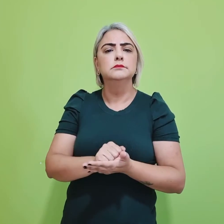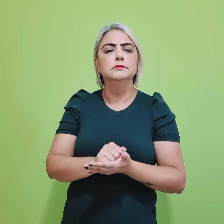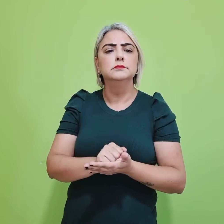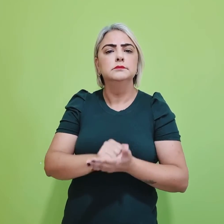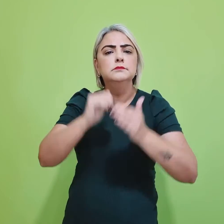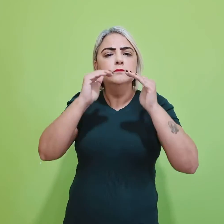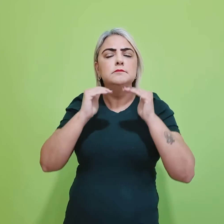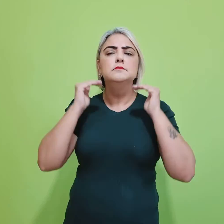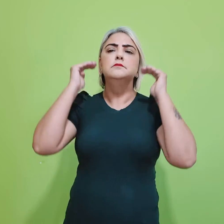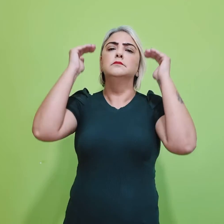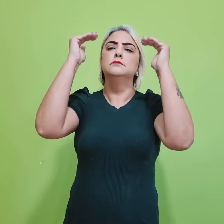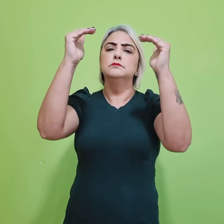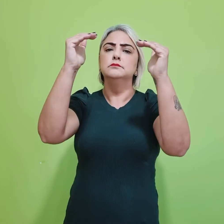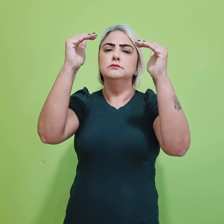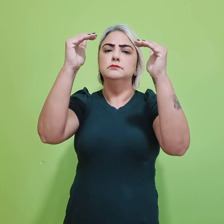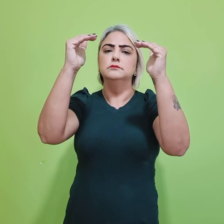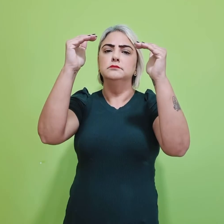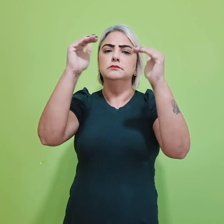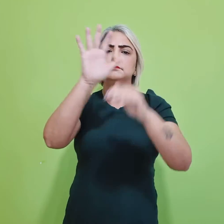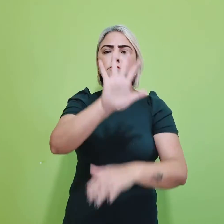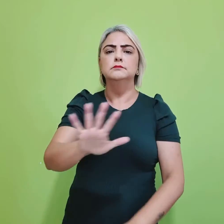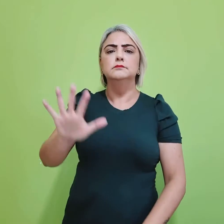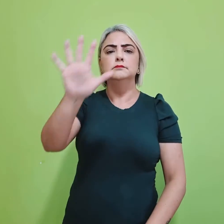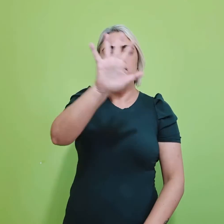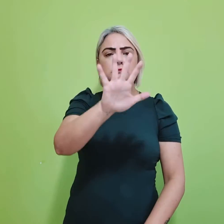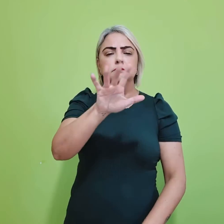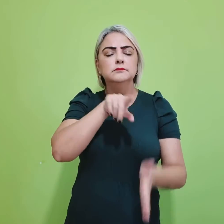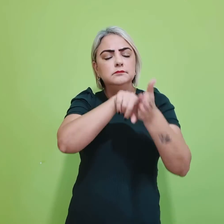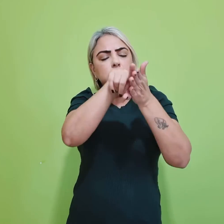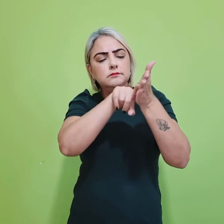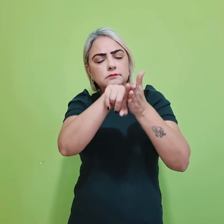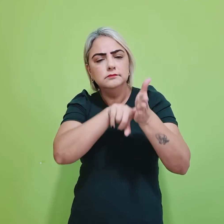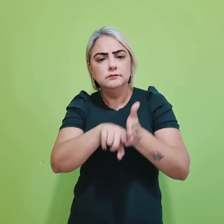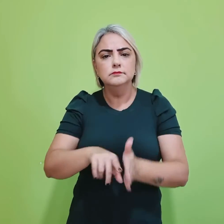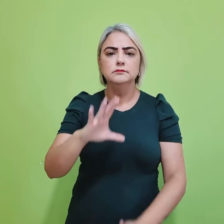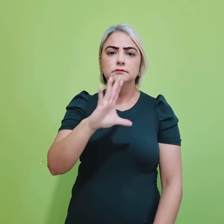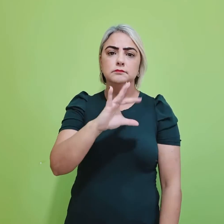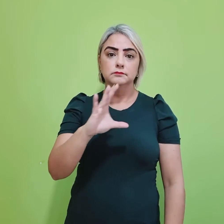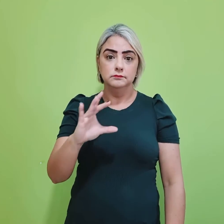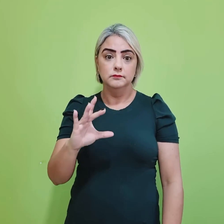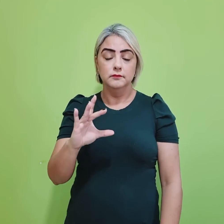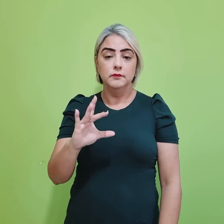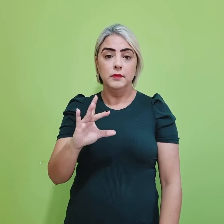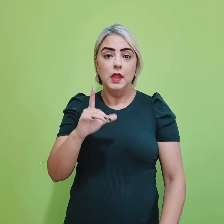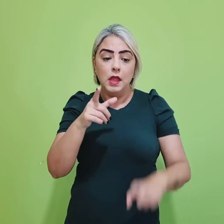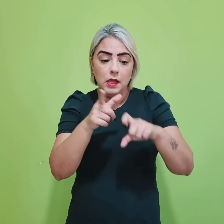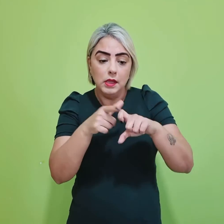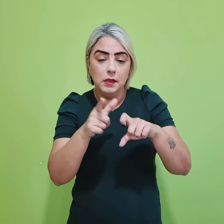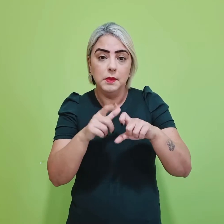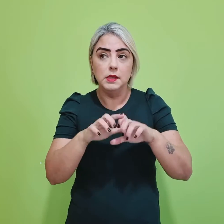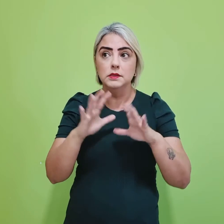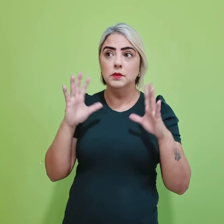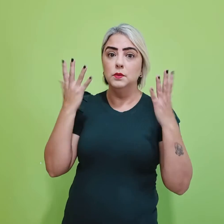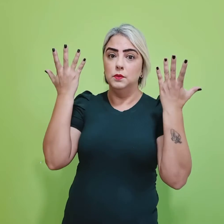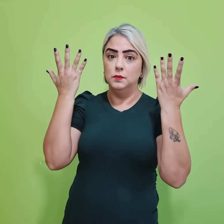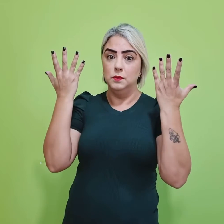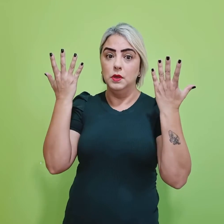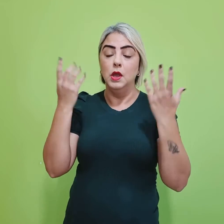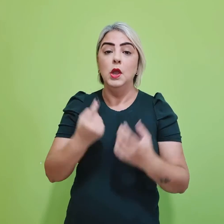sua soberania nacional em pesquisa científica e medicina tropical, e